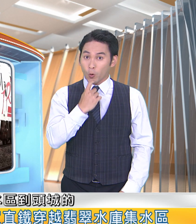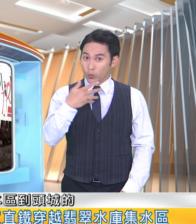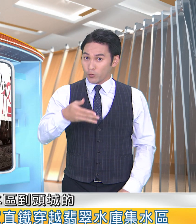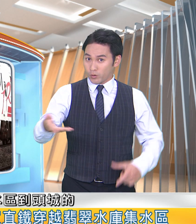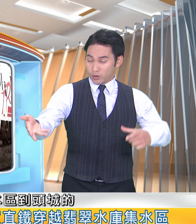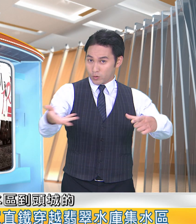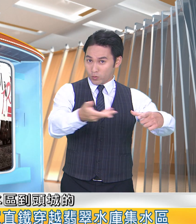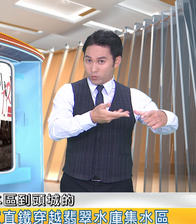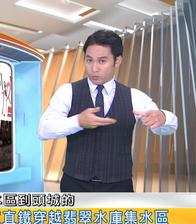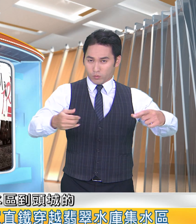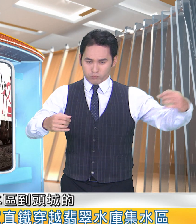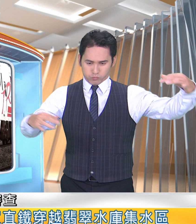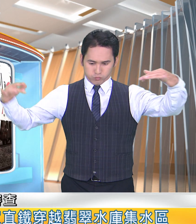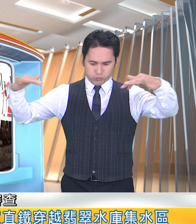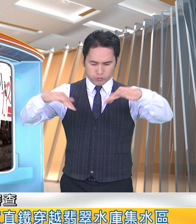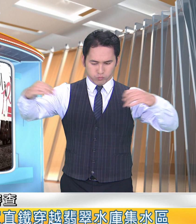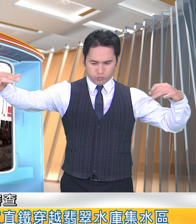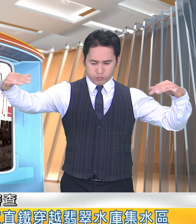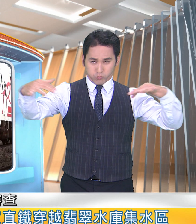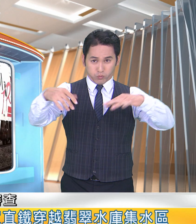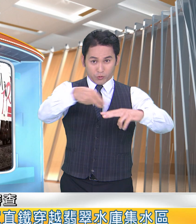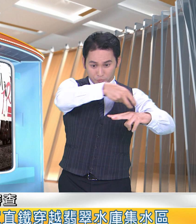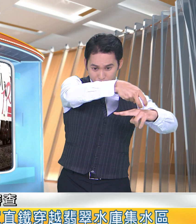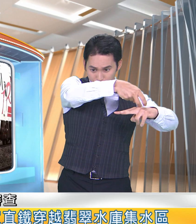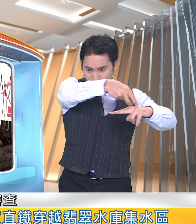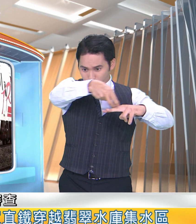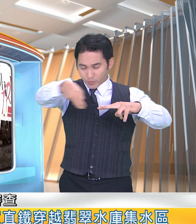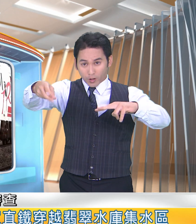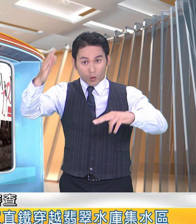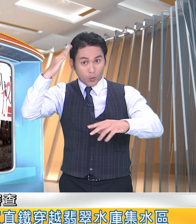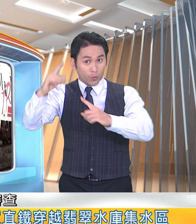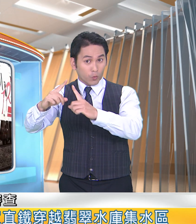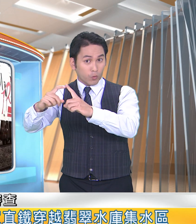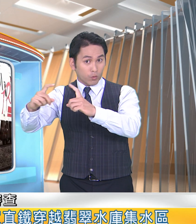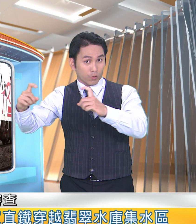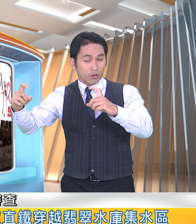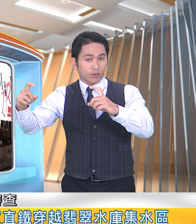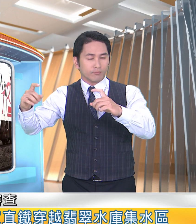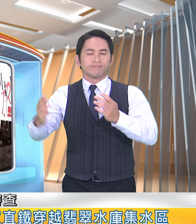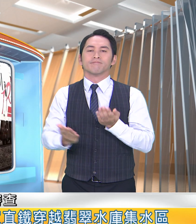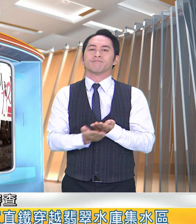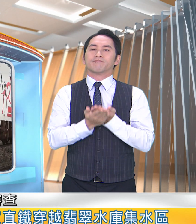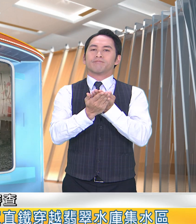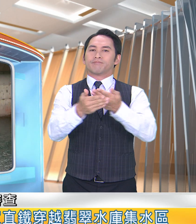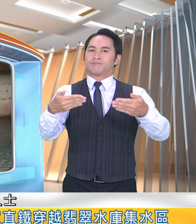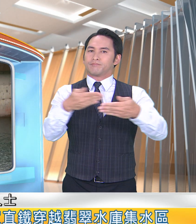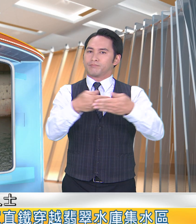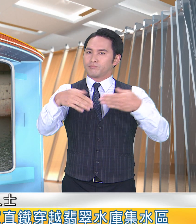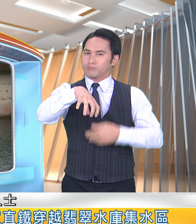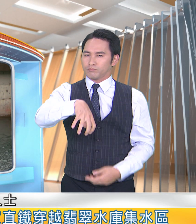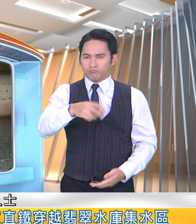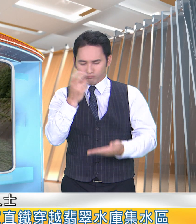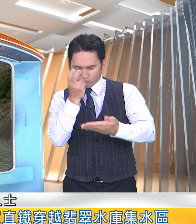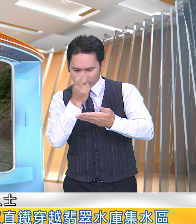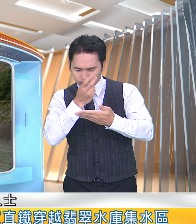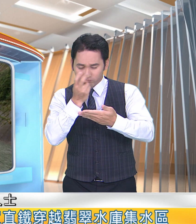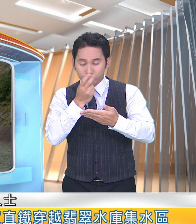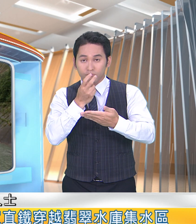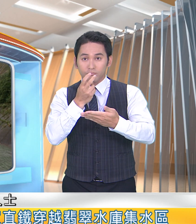到头城的新方案来送交交通部审查，但是这也立刻引发了环保人